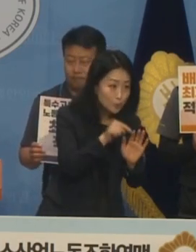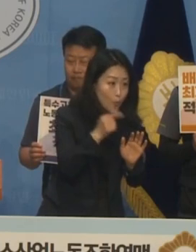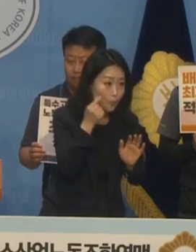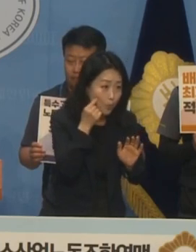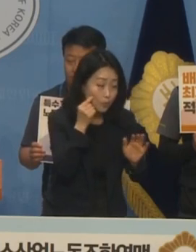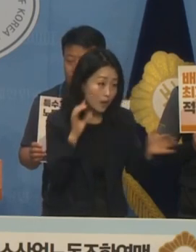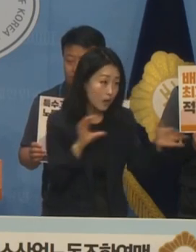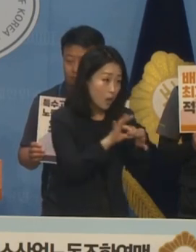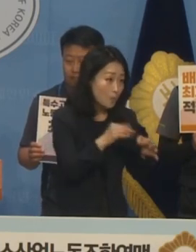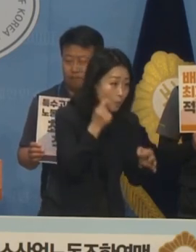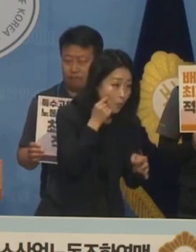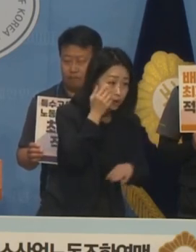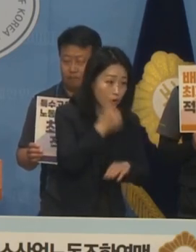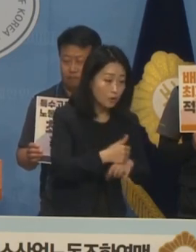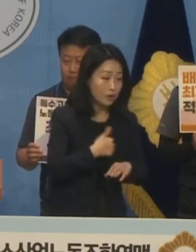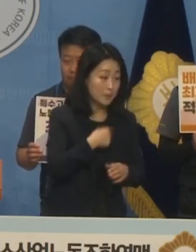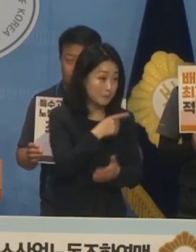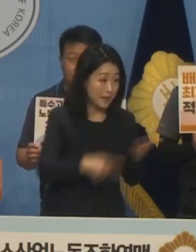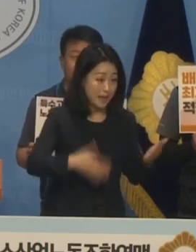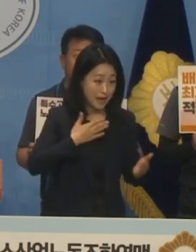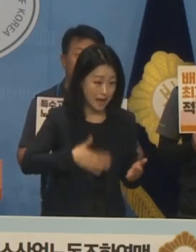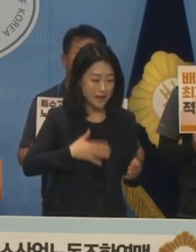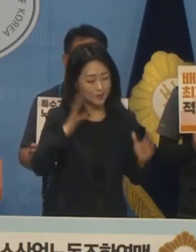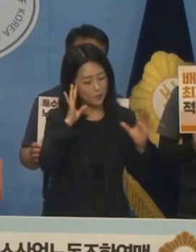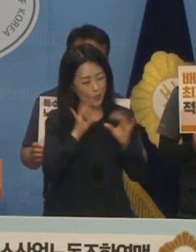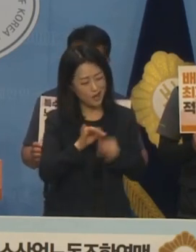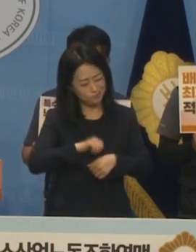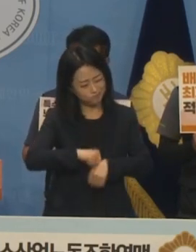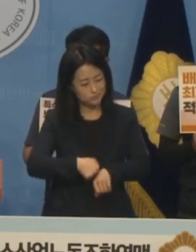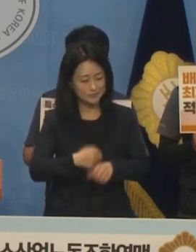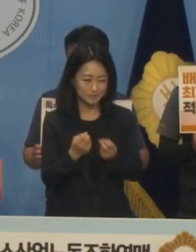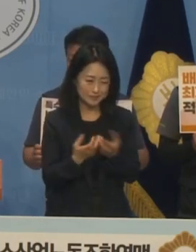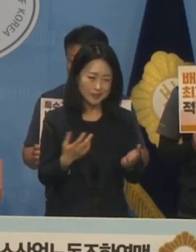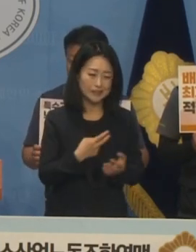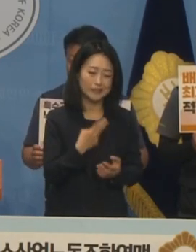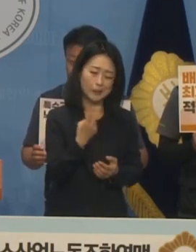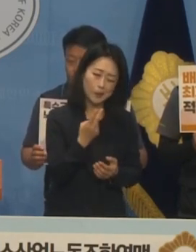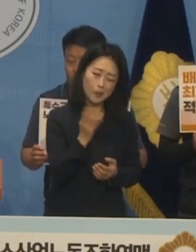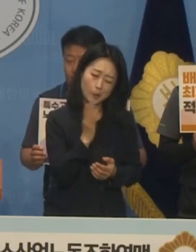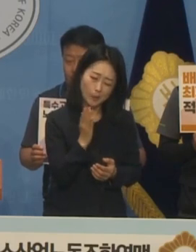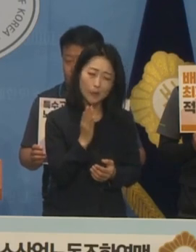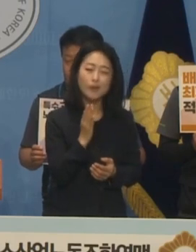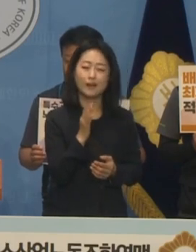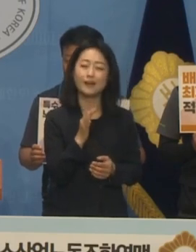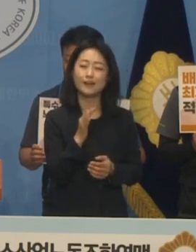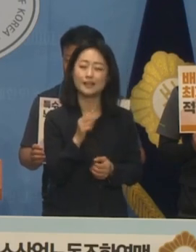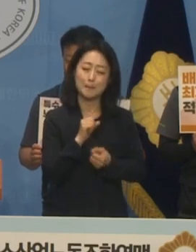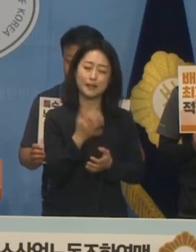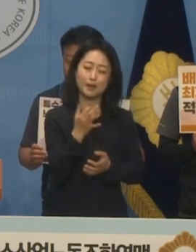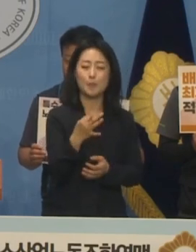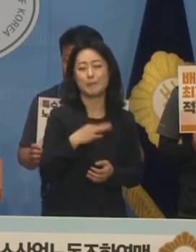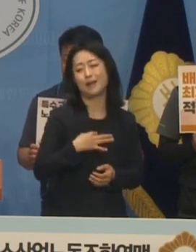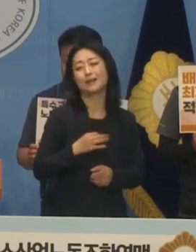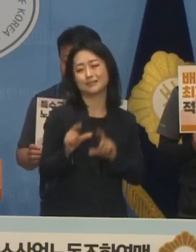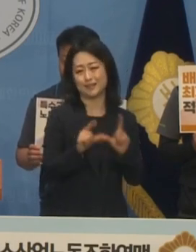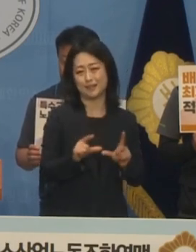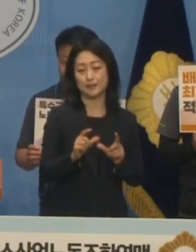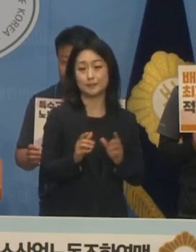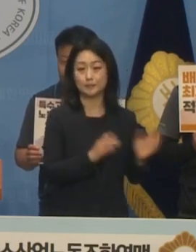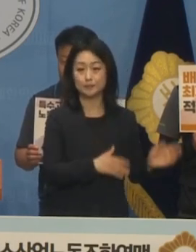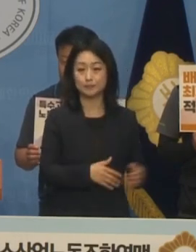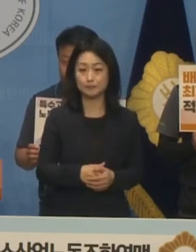약관 변경 동의 절차를 통해 강제 동의받고 마음대로 바꾸고 있습니다. 약관 변경에 동의하지 않으면 배달